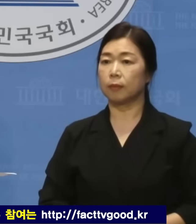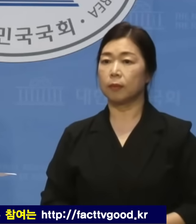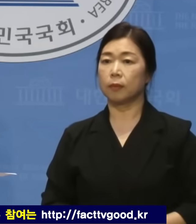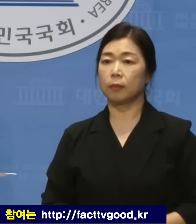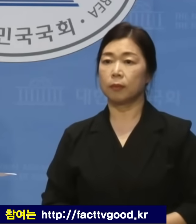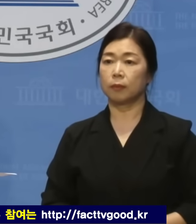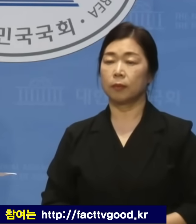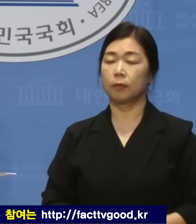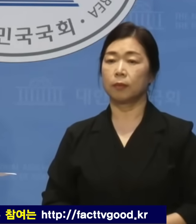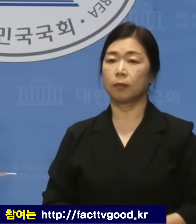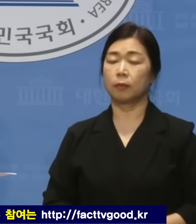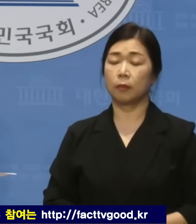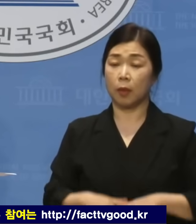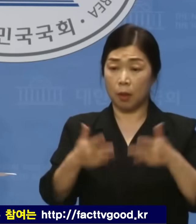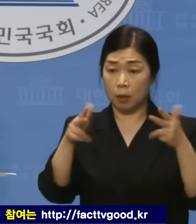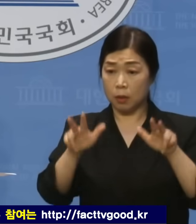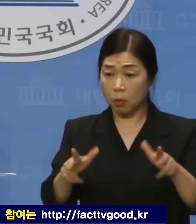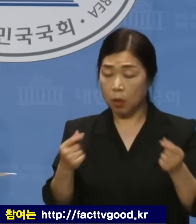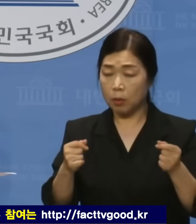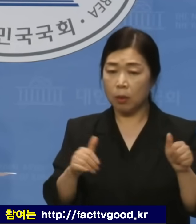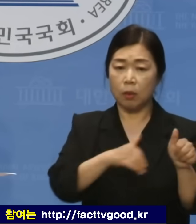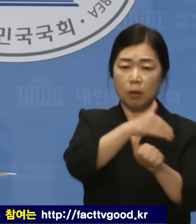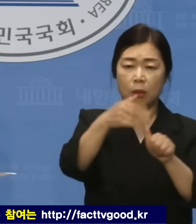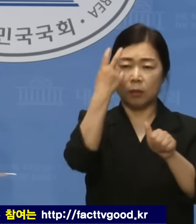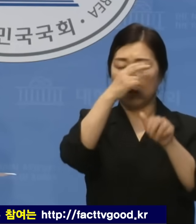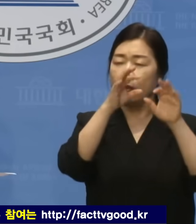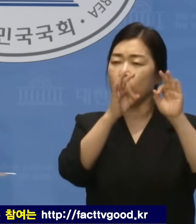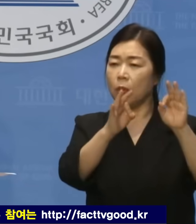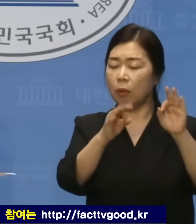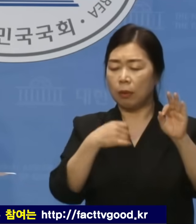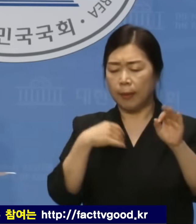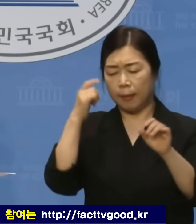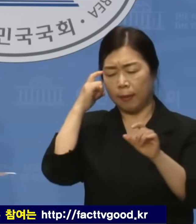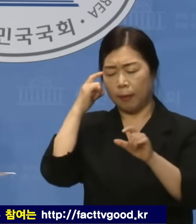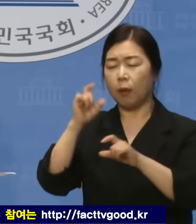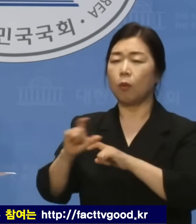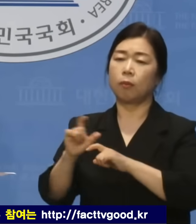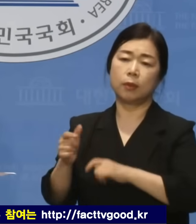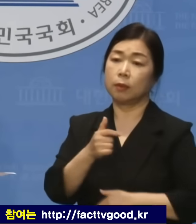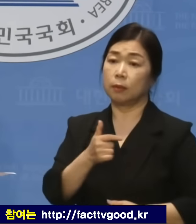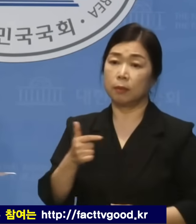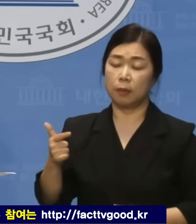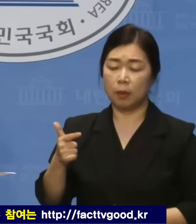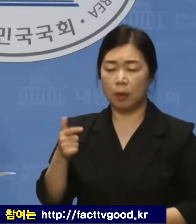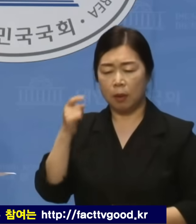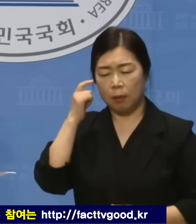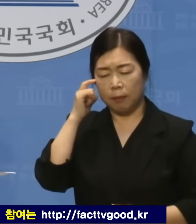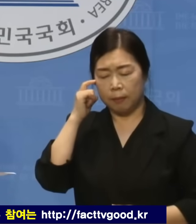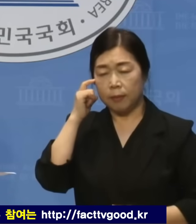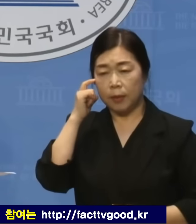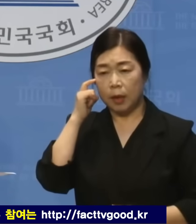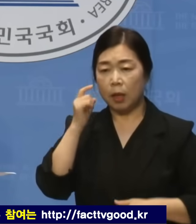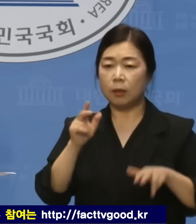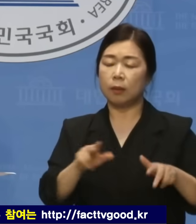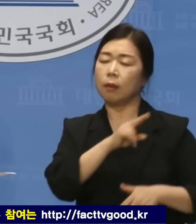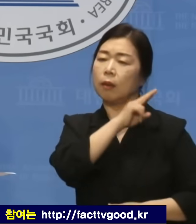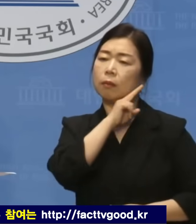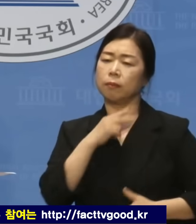없었습니다. 이런 상황을 지켜보면서 제 고민도 시작되었습니다. 현재에